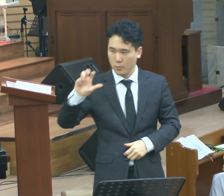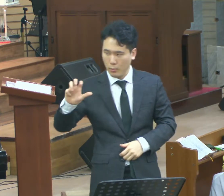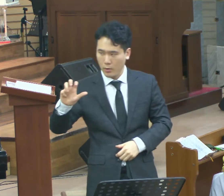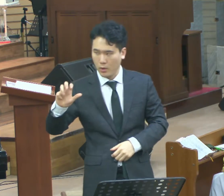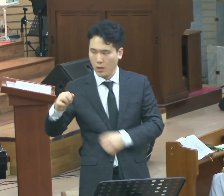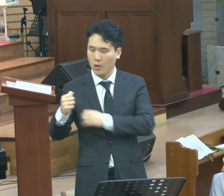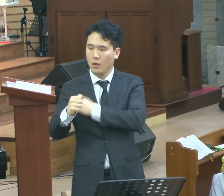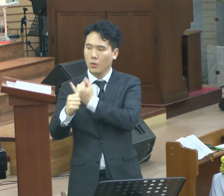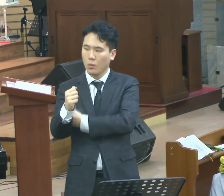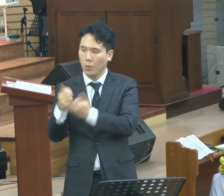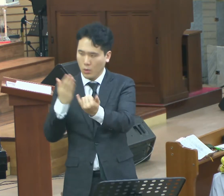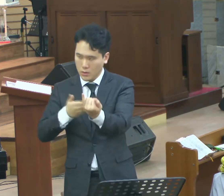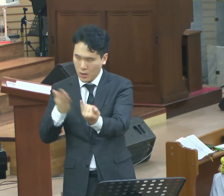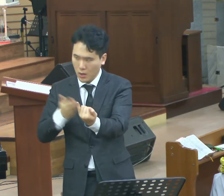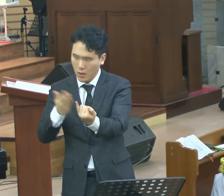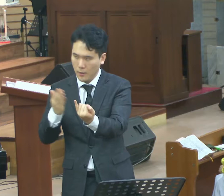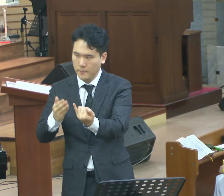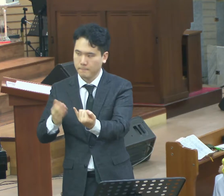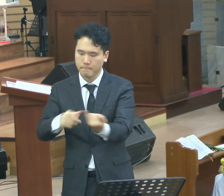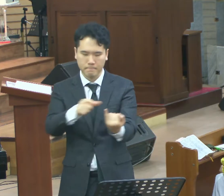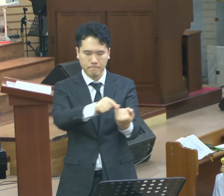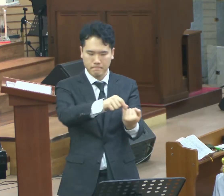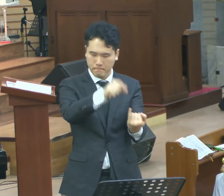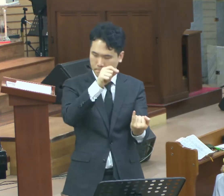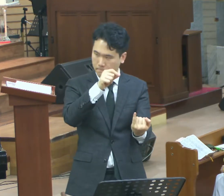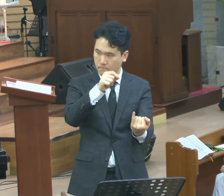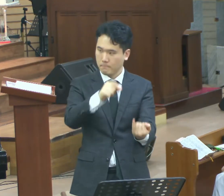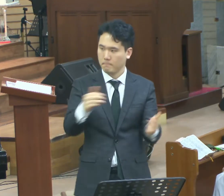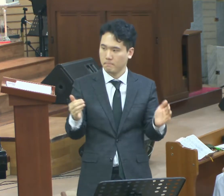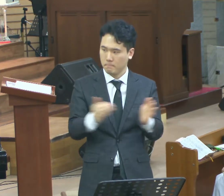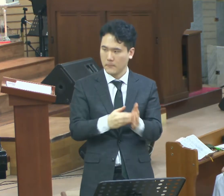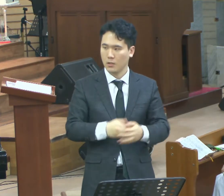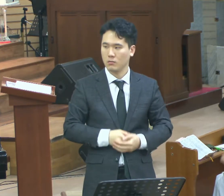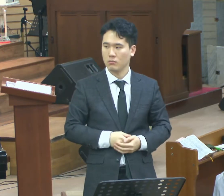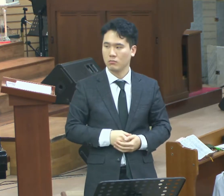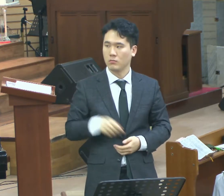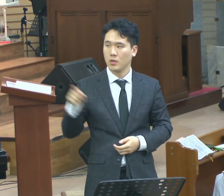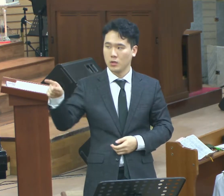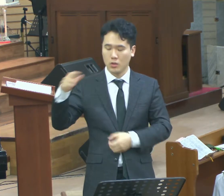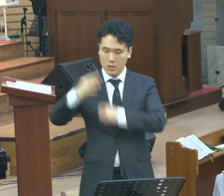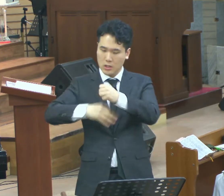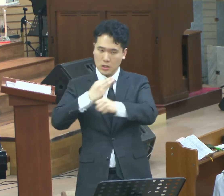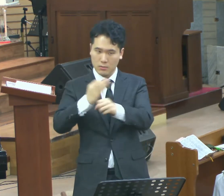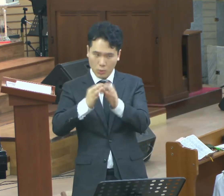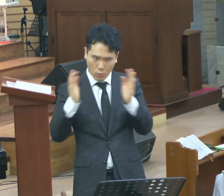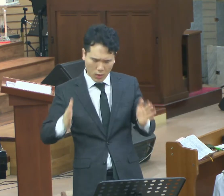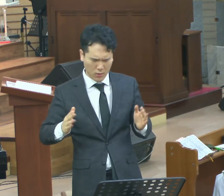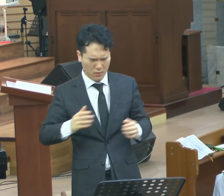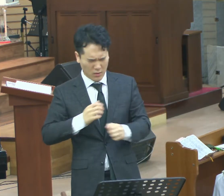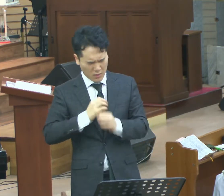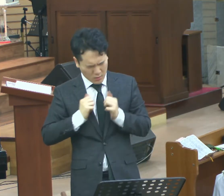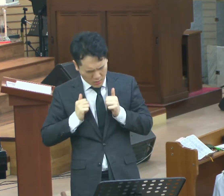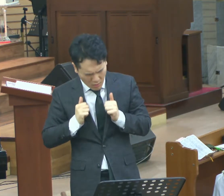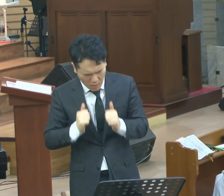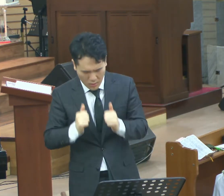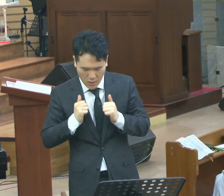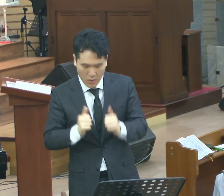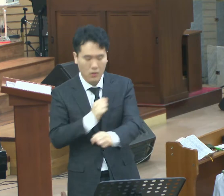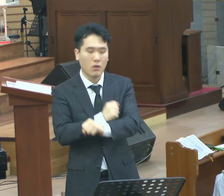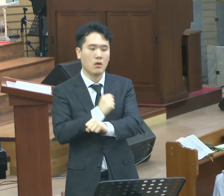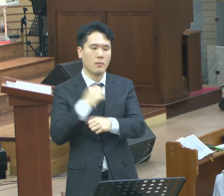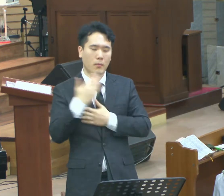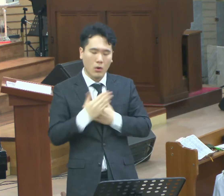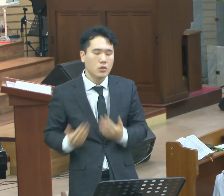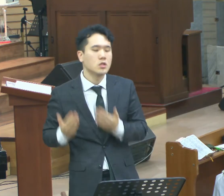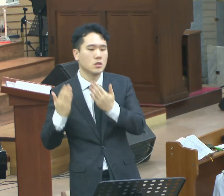이분들이 지난 10몇 년 동안 정말 열심히 헌신했어요. 근데 이분들이 다 연배가 높아졌어요. 옛날에 열심히 뛰던 분들이